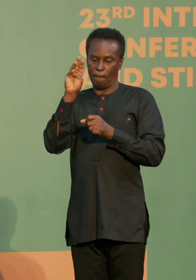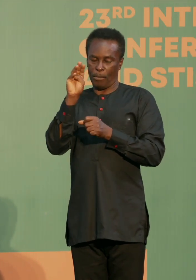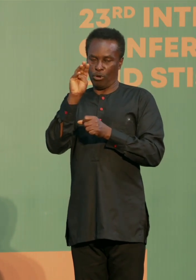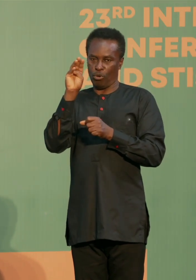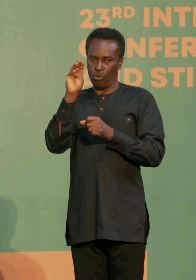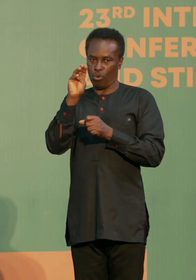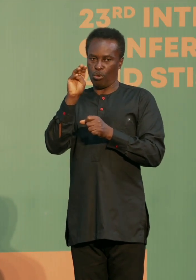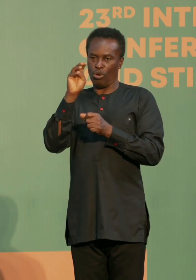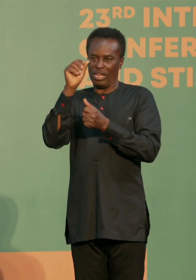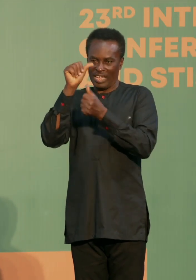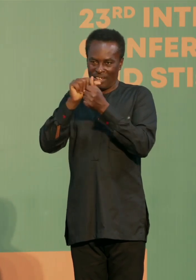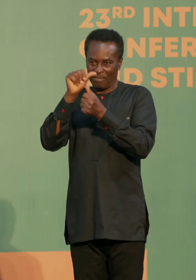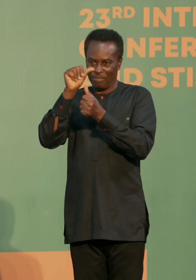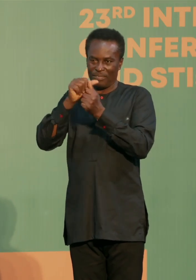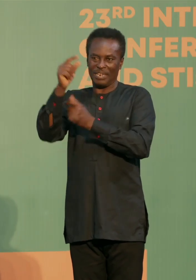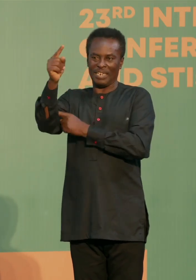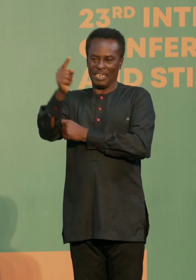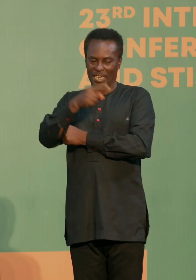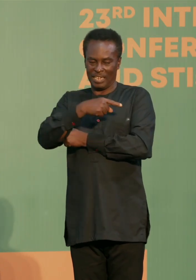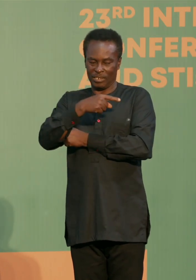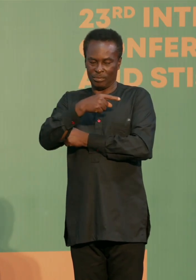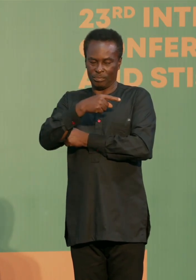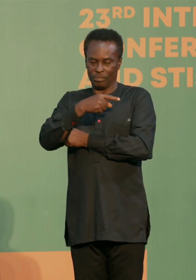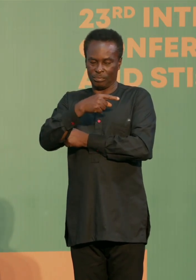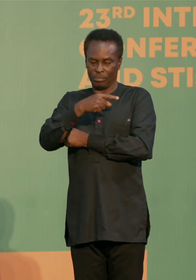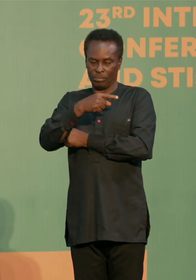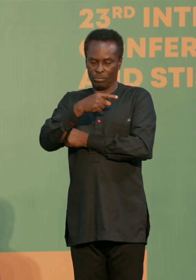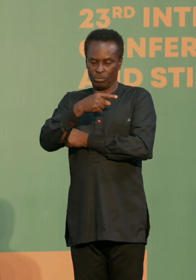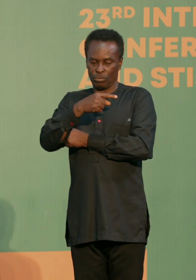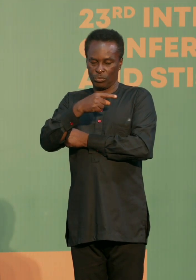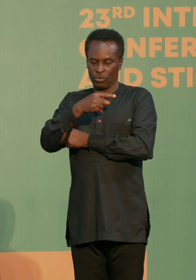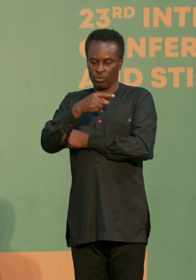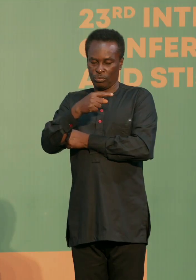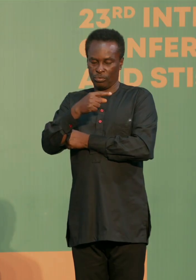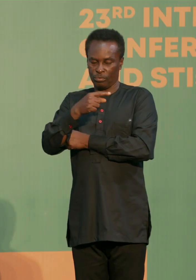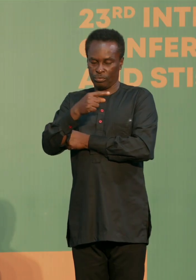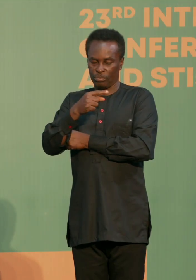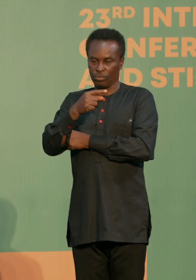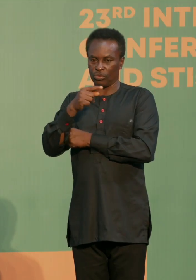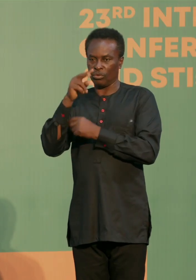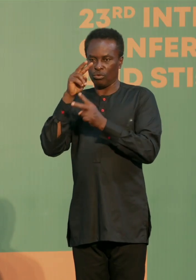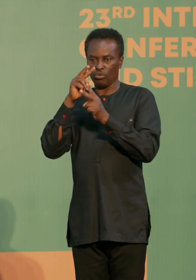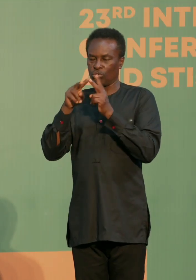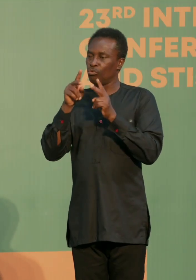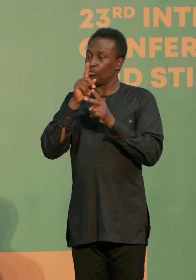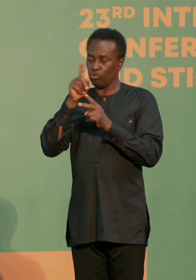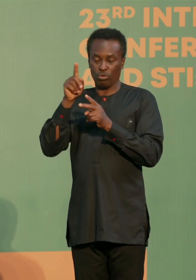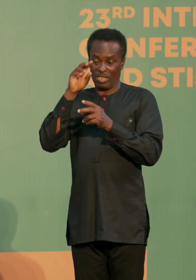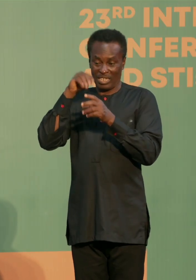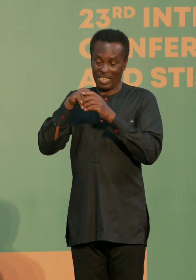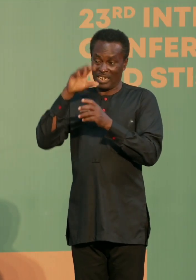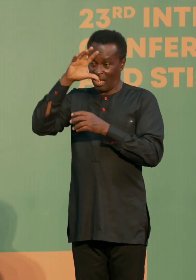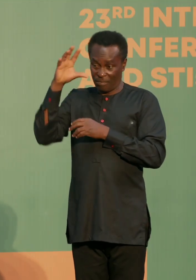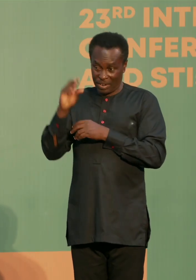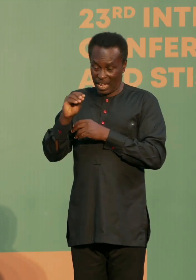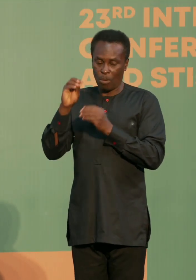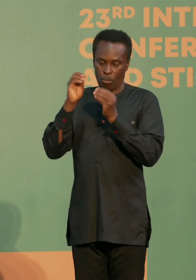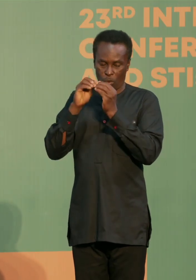treponema pallidum. Mais nous signalons que le treponema pallidum n'est pas très fréquent en Afrique.